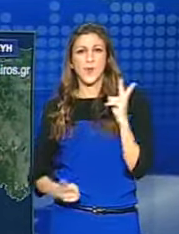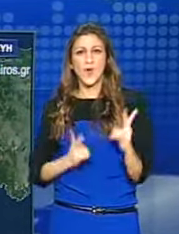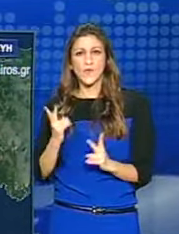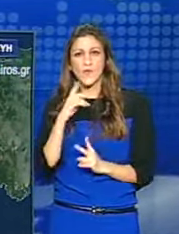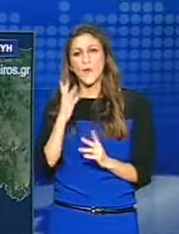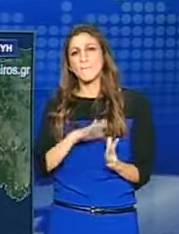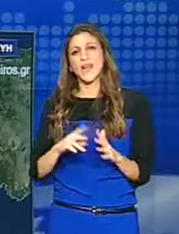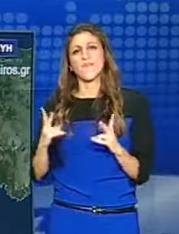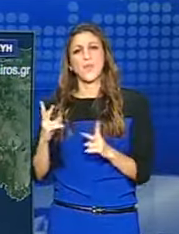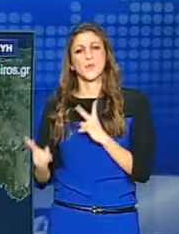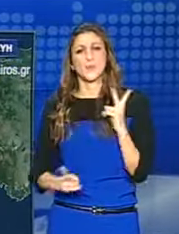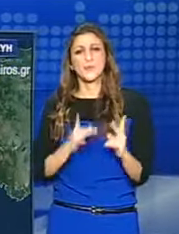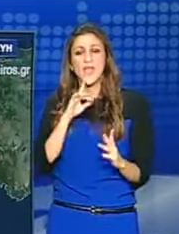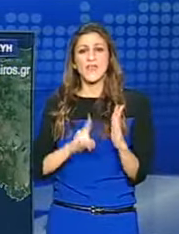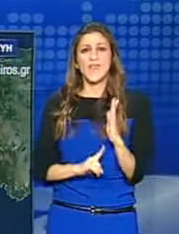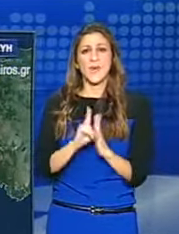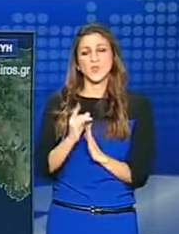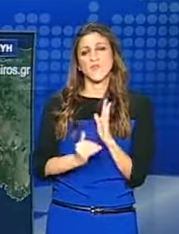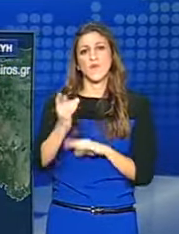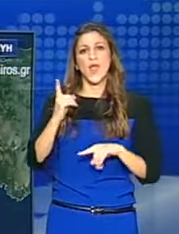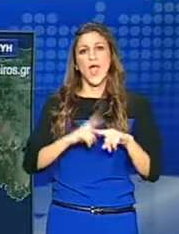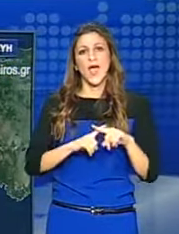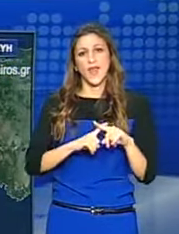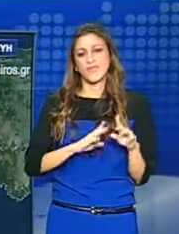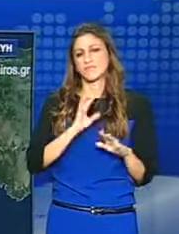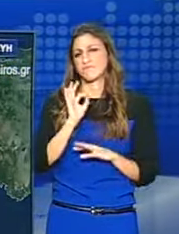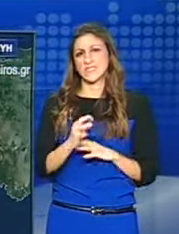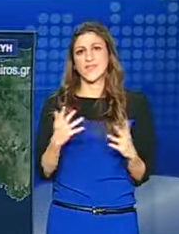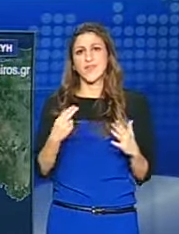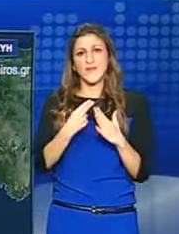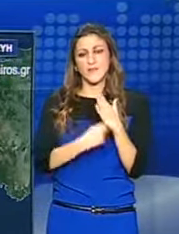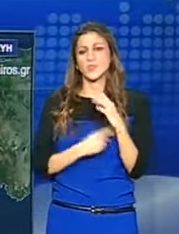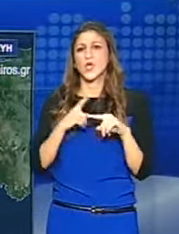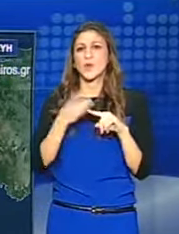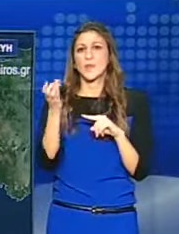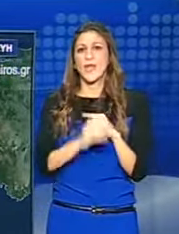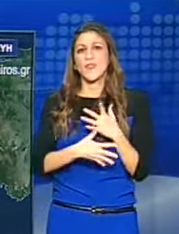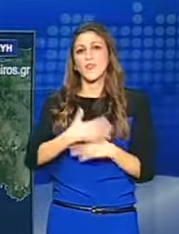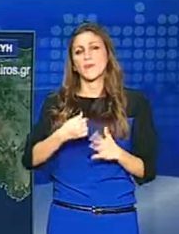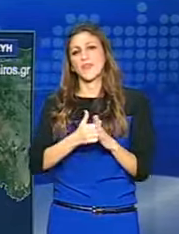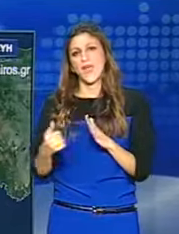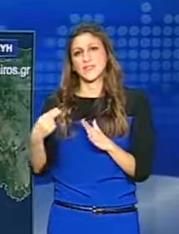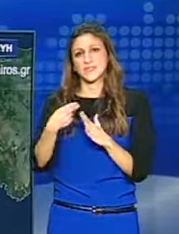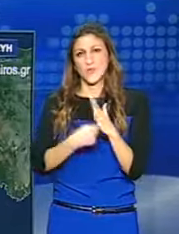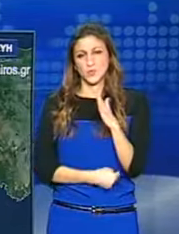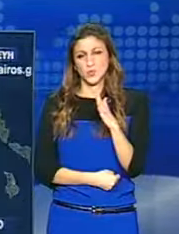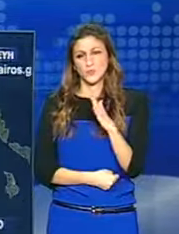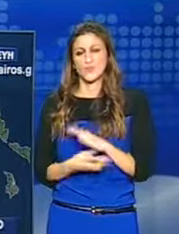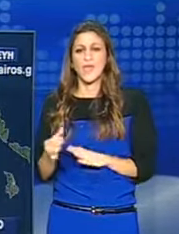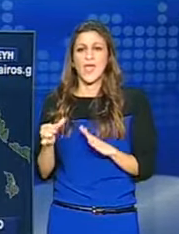εφτά η θερμοκρασία θα ανέβει το μεσημέρι στη βόρεια ελλάδα έως 10° και στην υπόλοιπη χώρα έως 15 με 16° στην αττική θα υπάρχουν